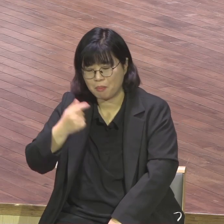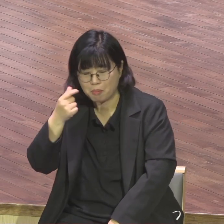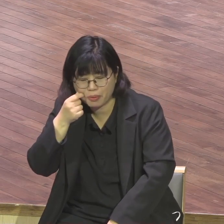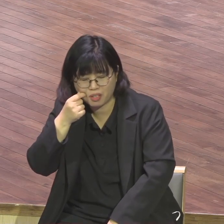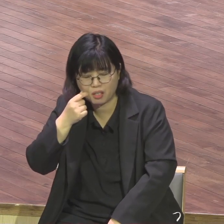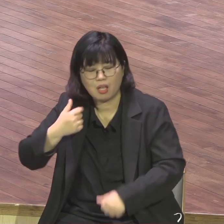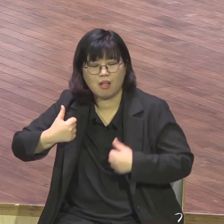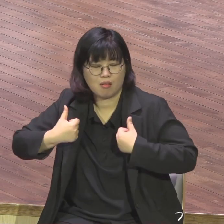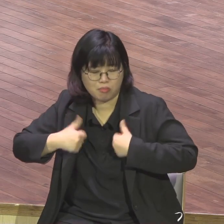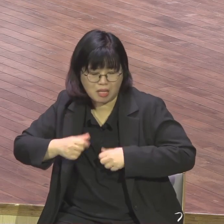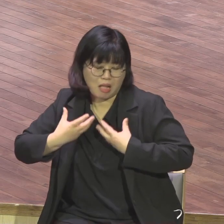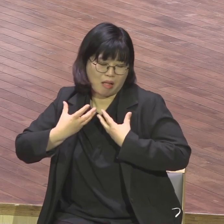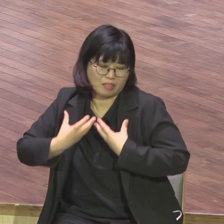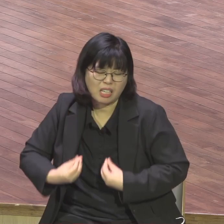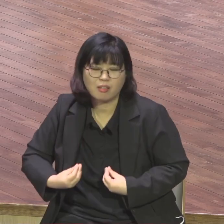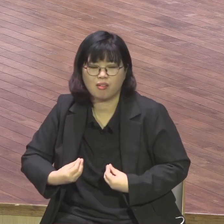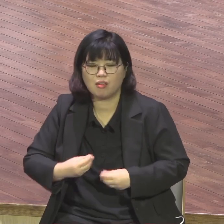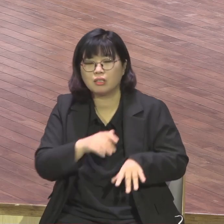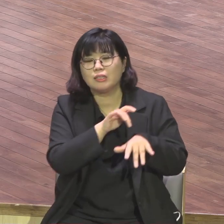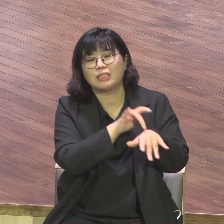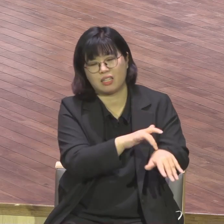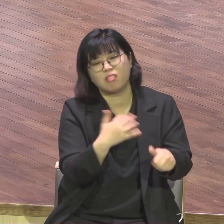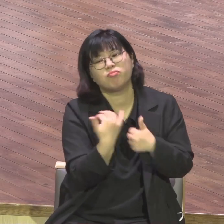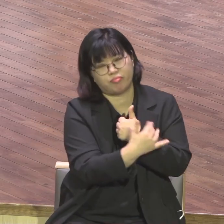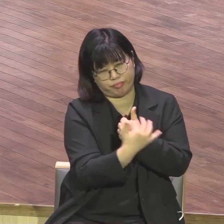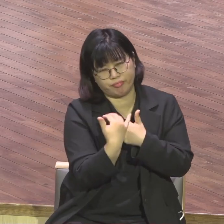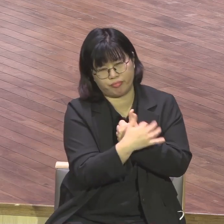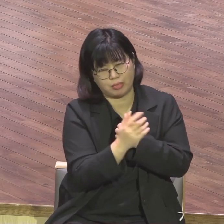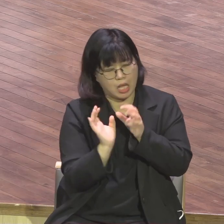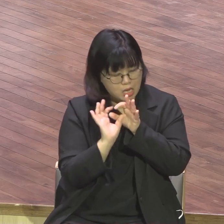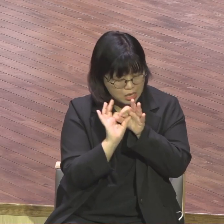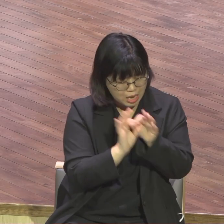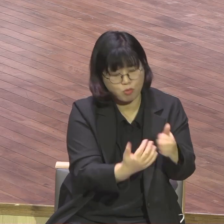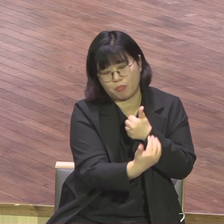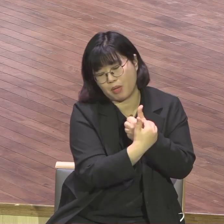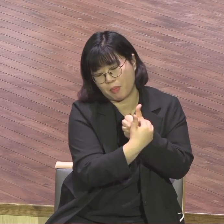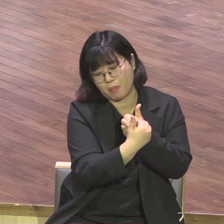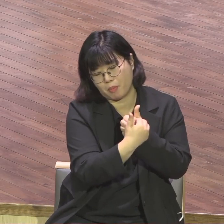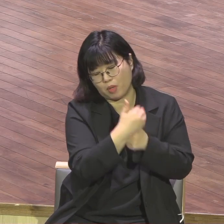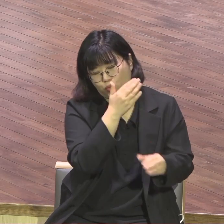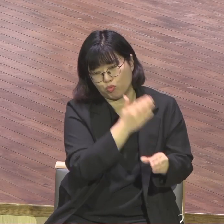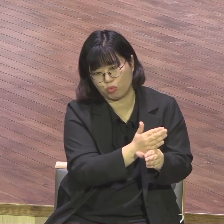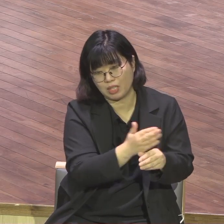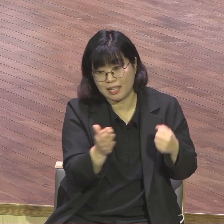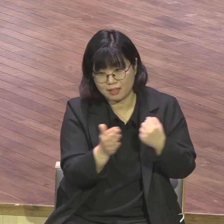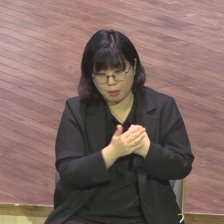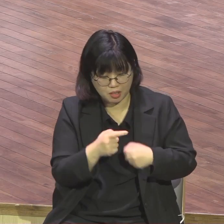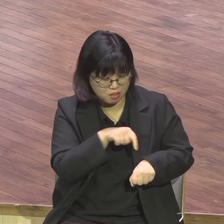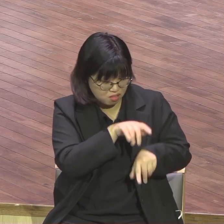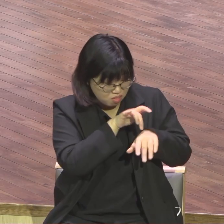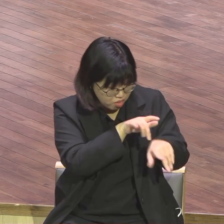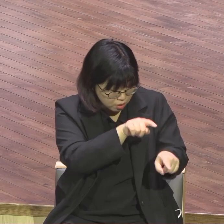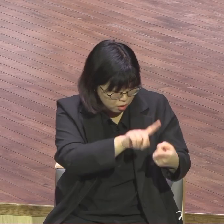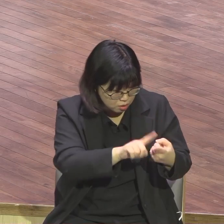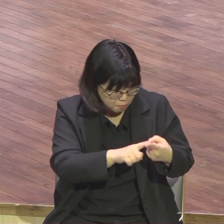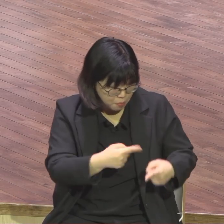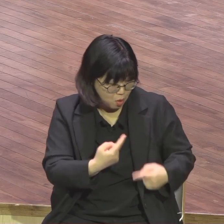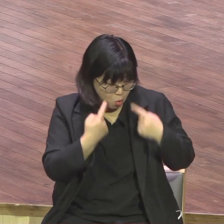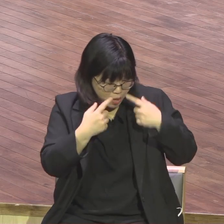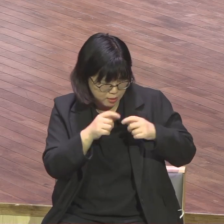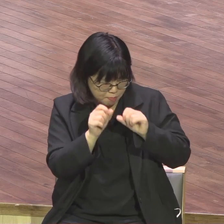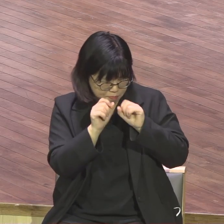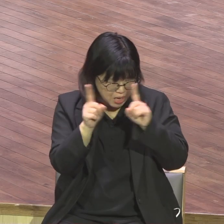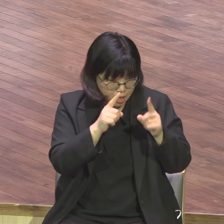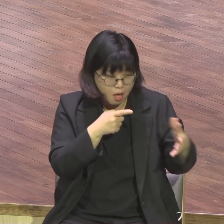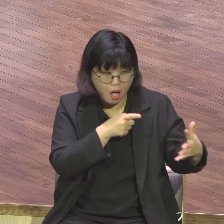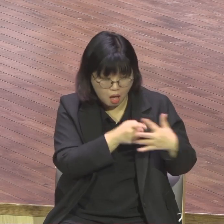성도 여러분, 사단에게 속지 마시기 바랍니다. 사단을 꺾어버려야 돼요. 그래서 24